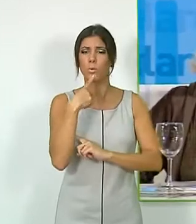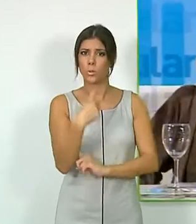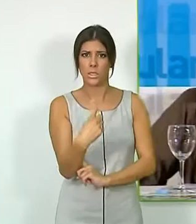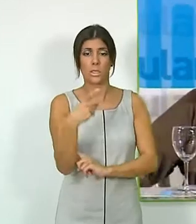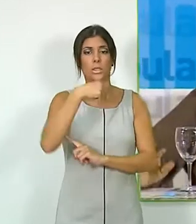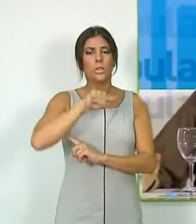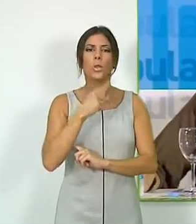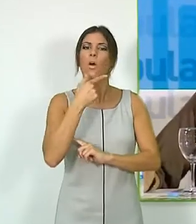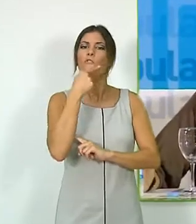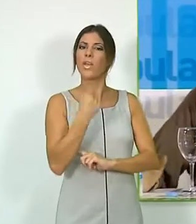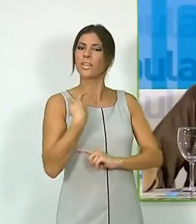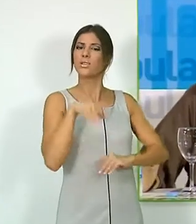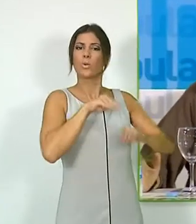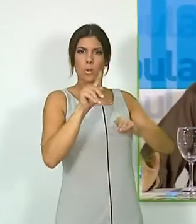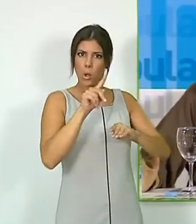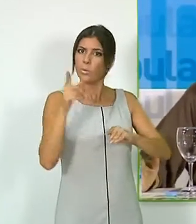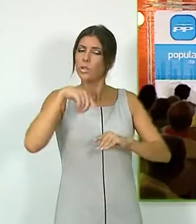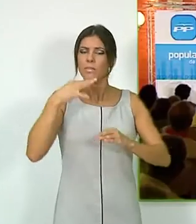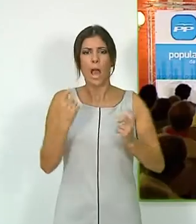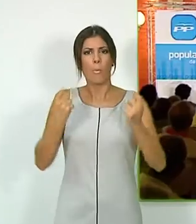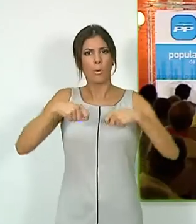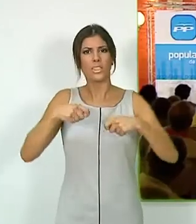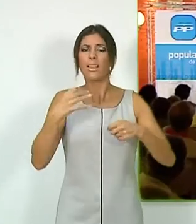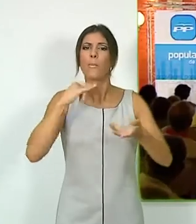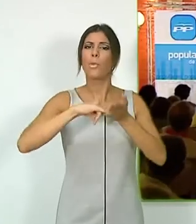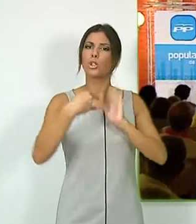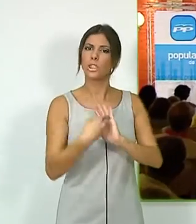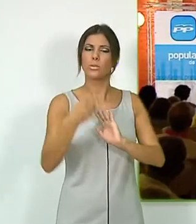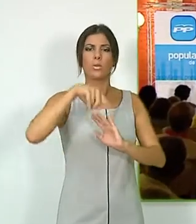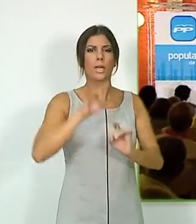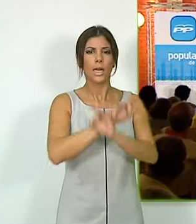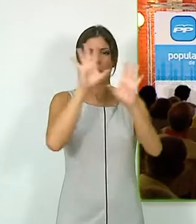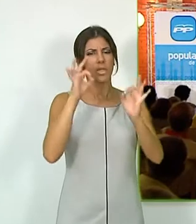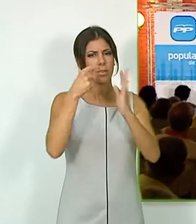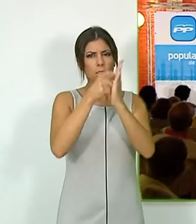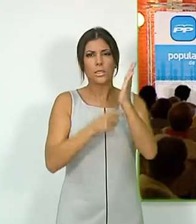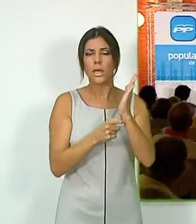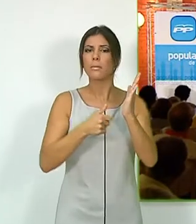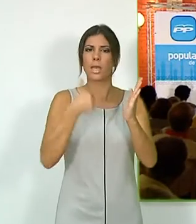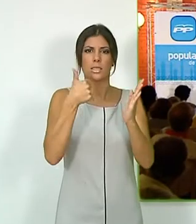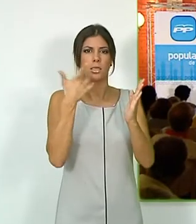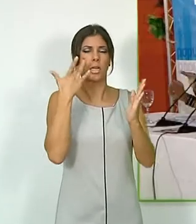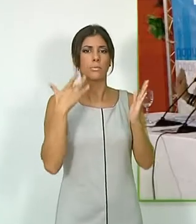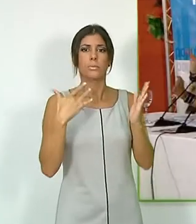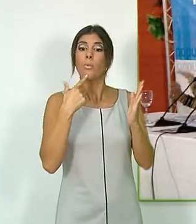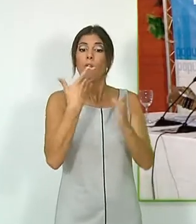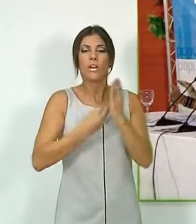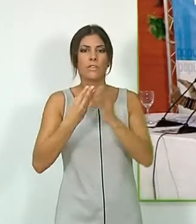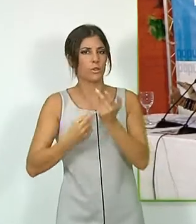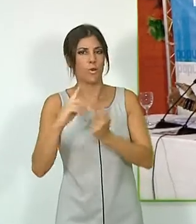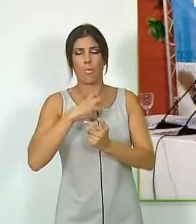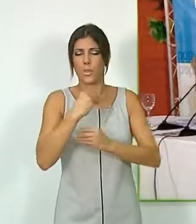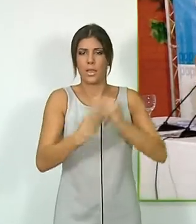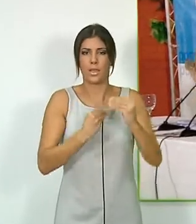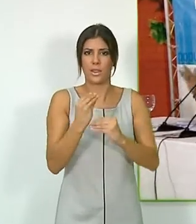económica complicada de la que no vamos a salir fácilmente, y por ello hay que apostar por aquellos proyectos que estén claramente planteados, porque no se puede